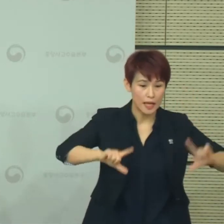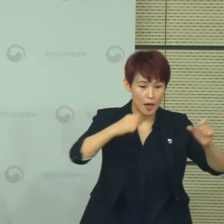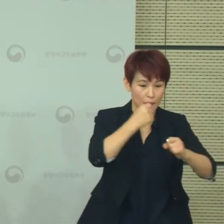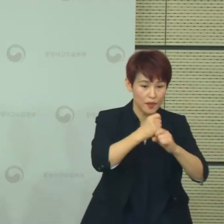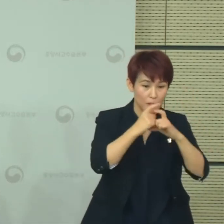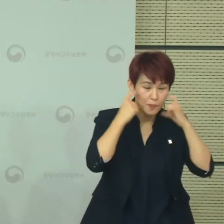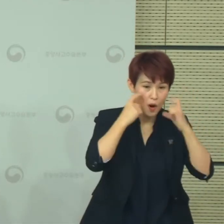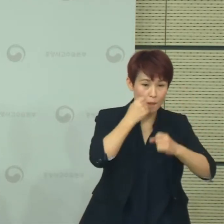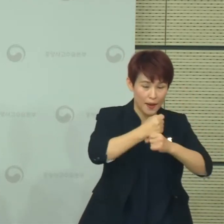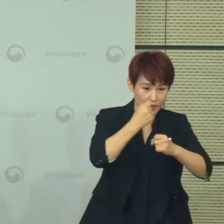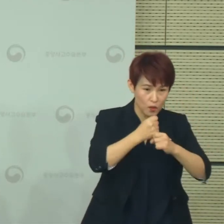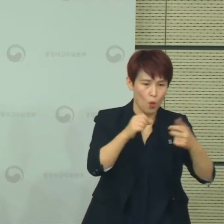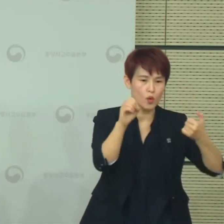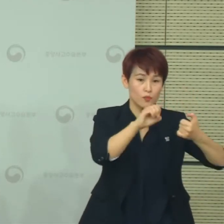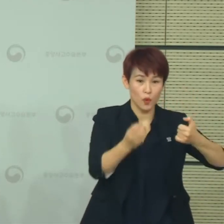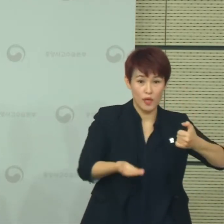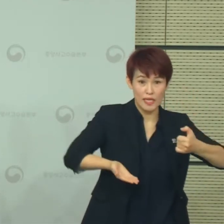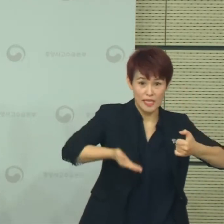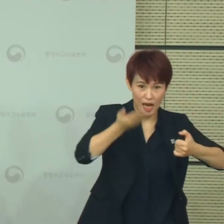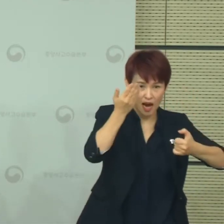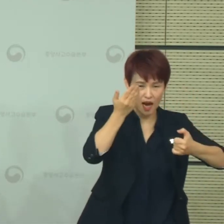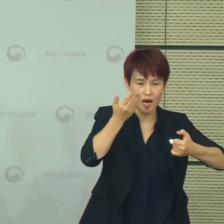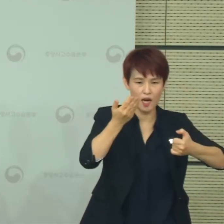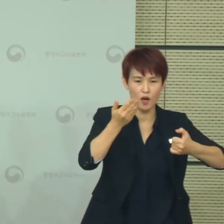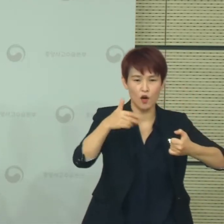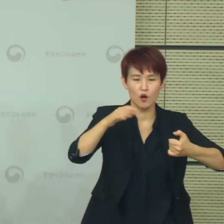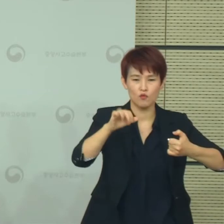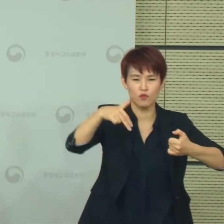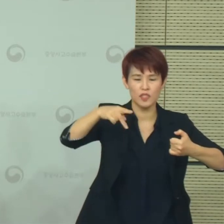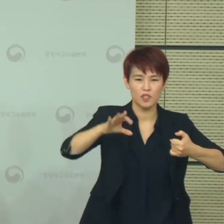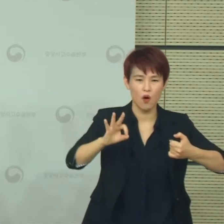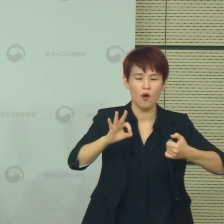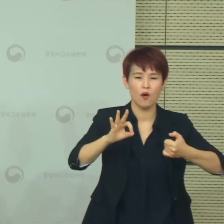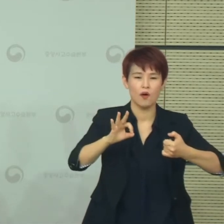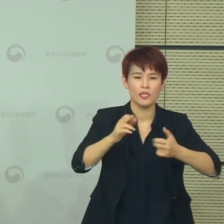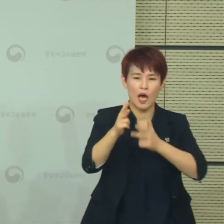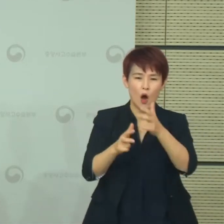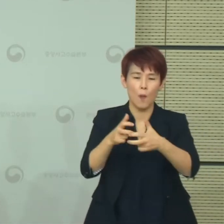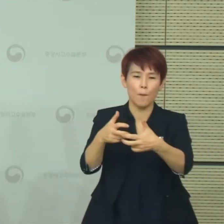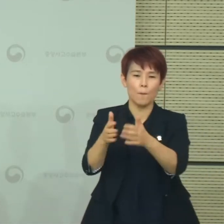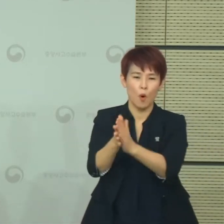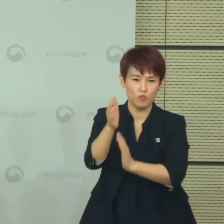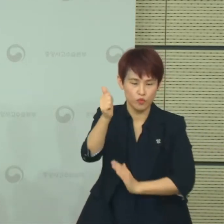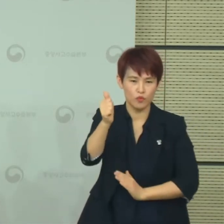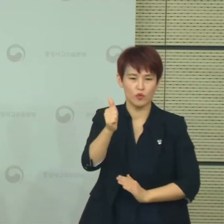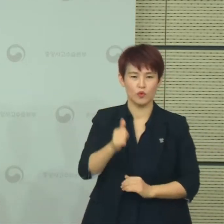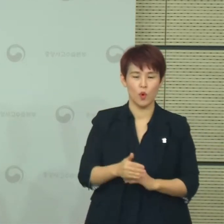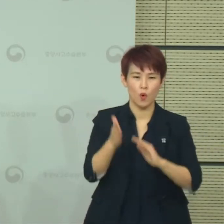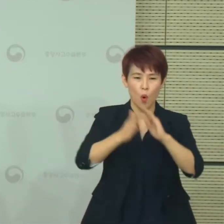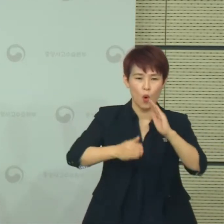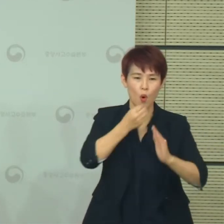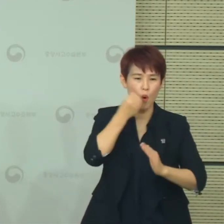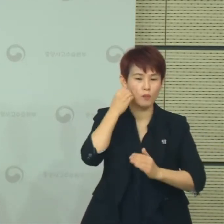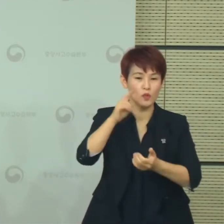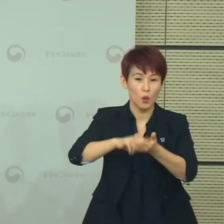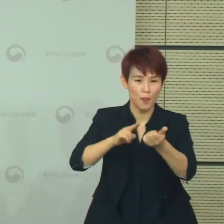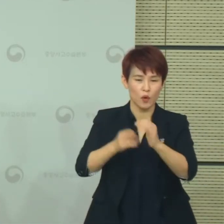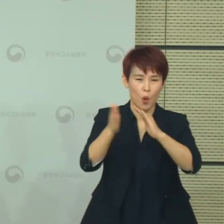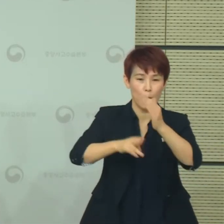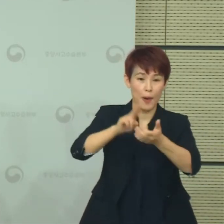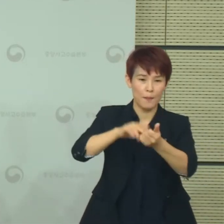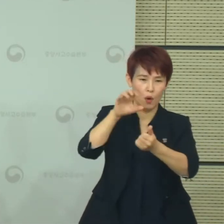생산량의 50% 이상을 우정사업본부, 농협중앙회, 공영 홈쇼핑 등 공적